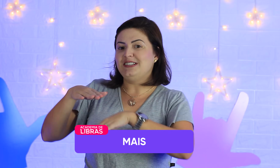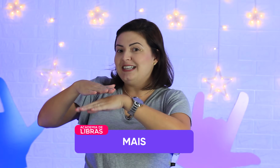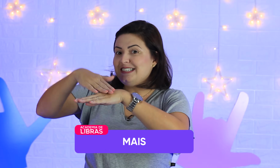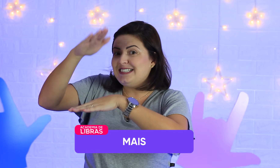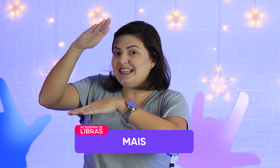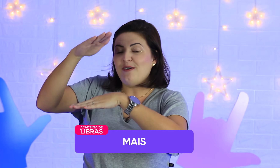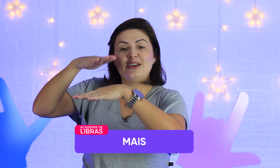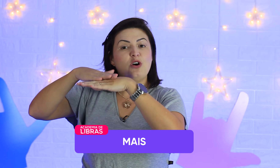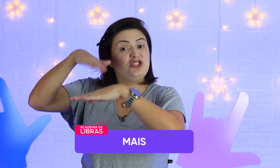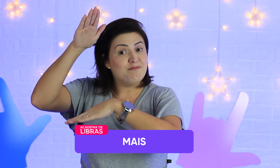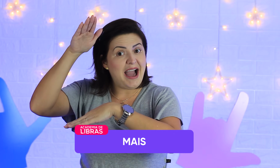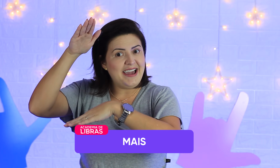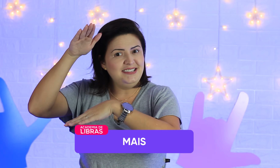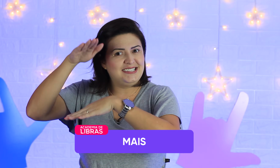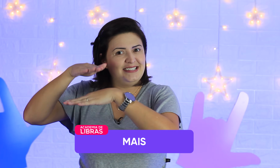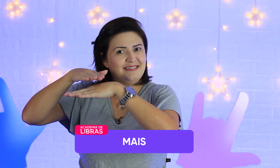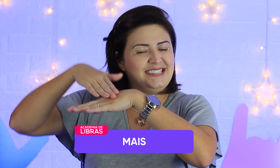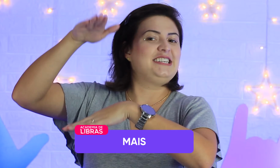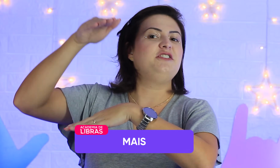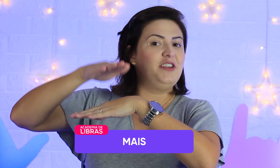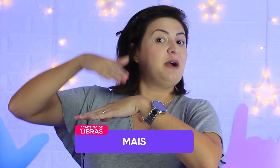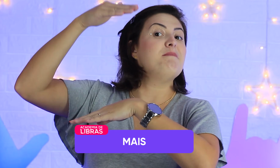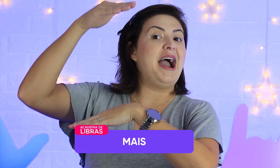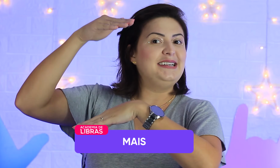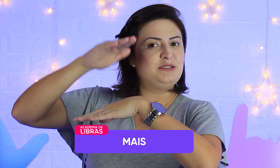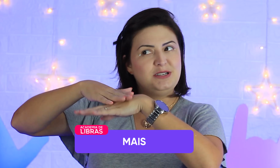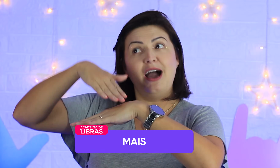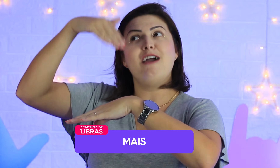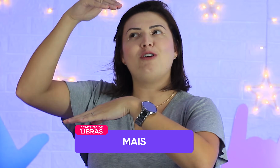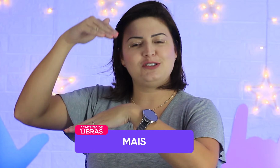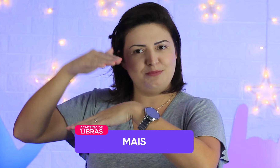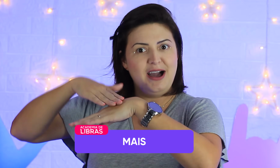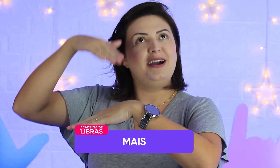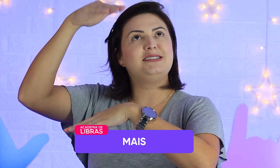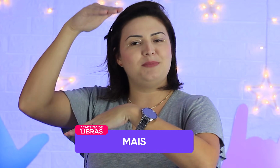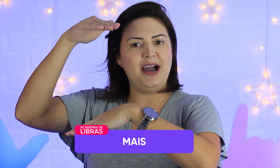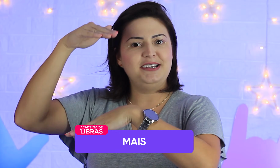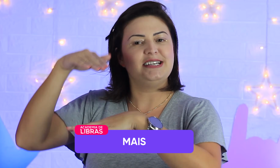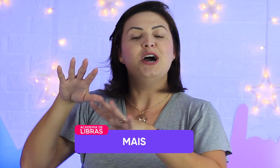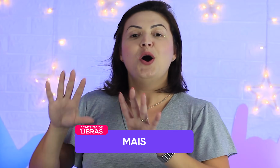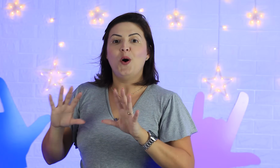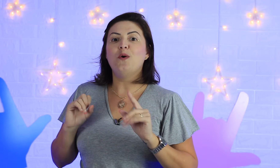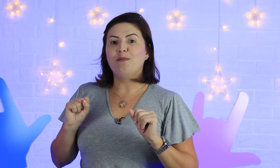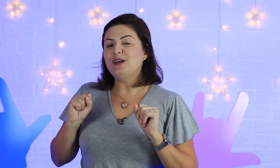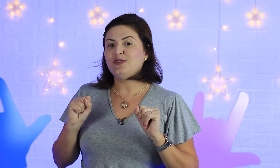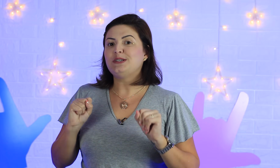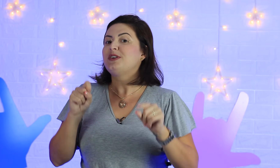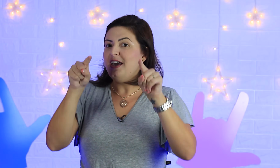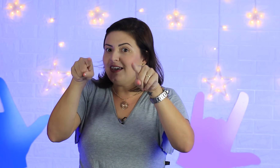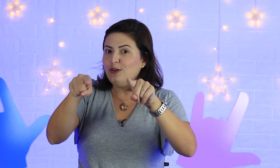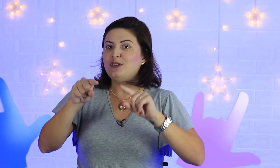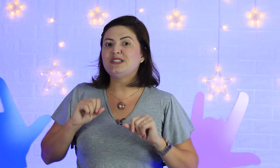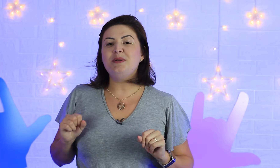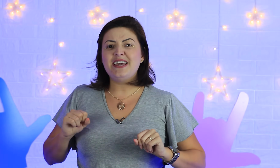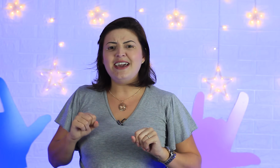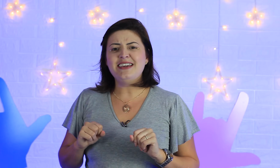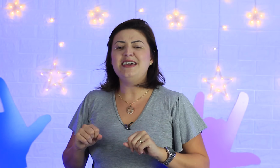fazer esse sinal aqui, ó. De mais. Que significa mais mesmo. Ai, gosto mais. Mais. Ou eu posso fazer o quê? Aquilo que eu te expliquei aqui.